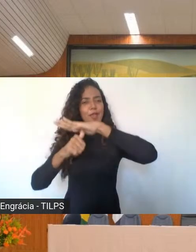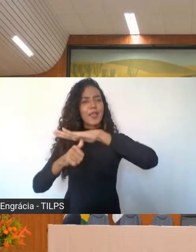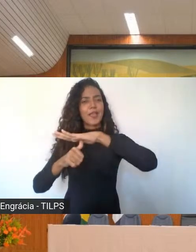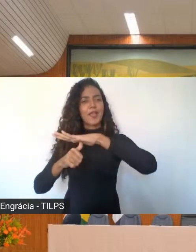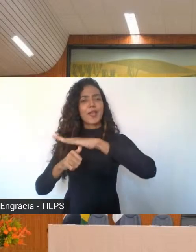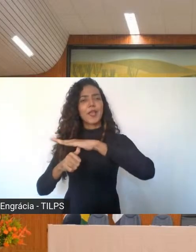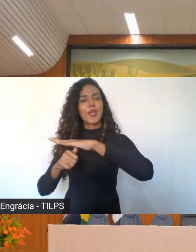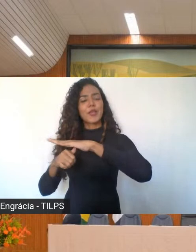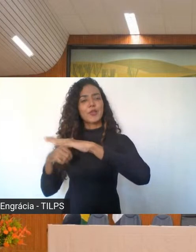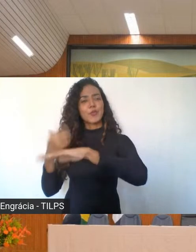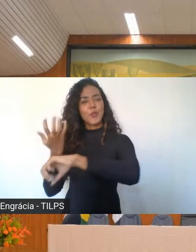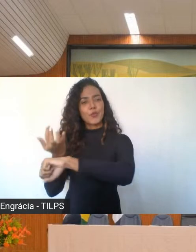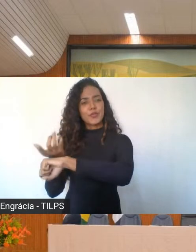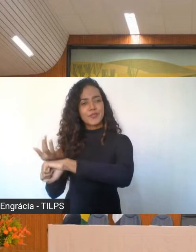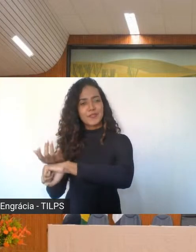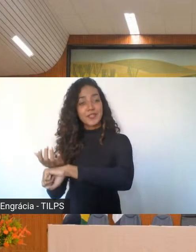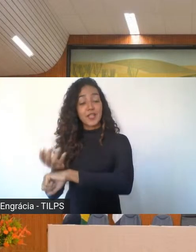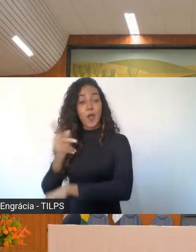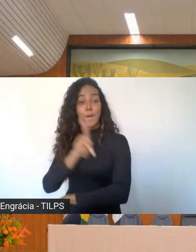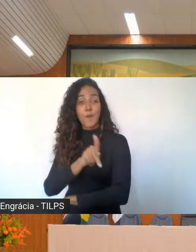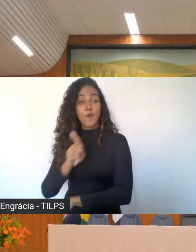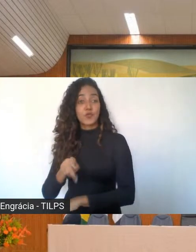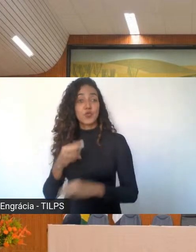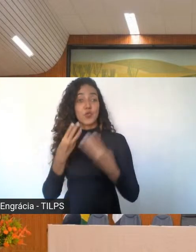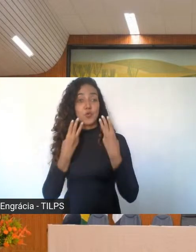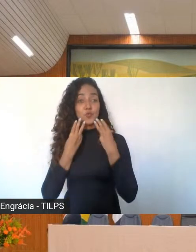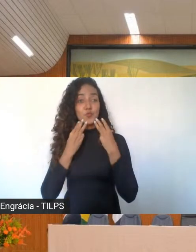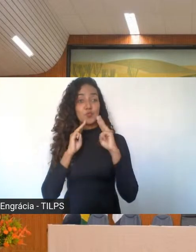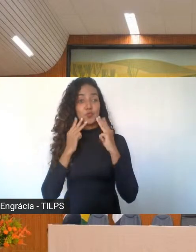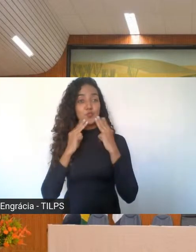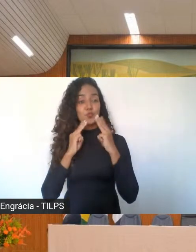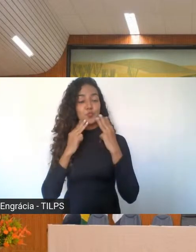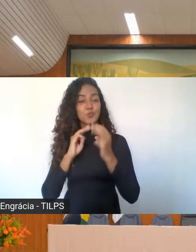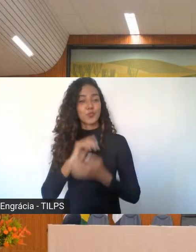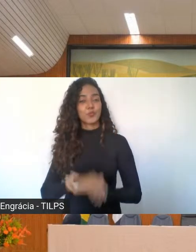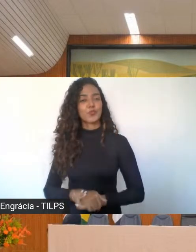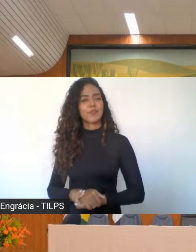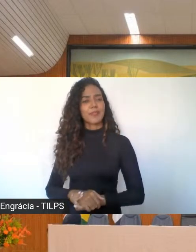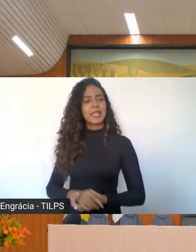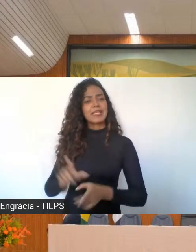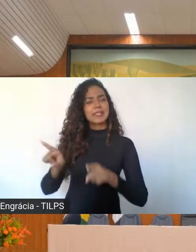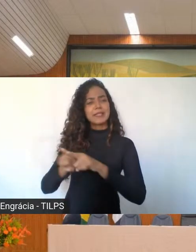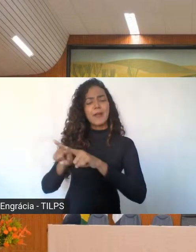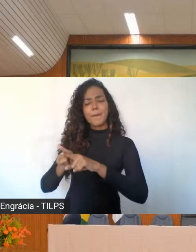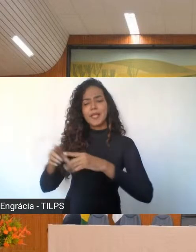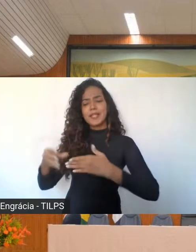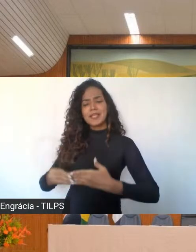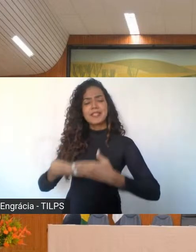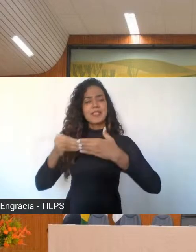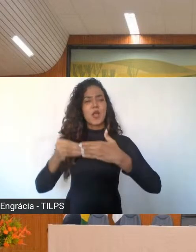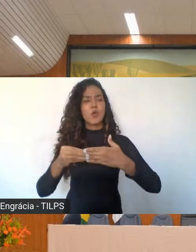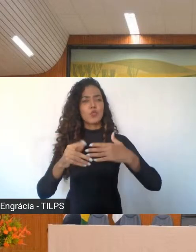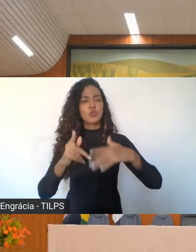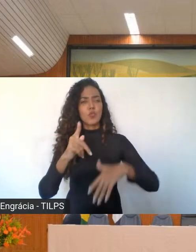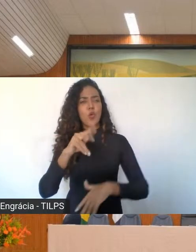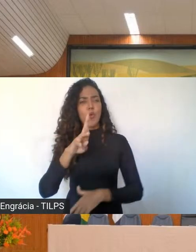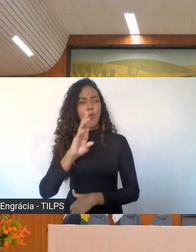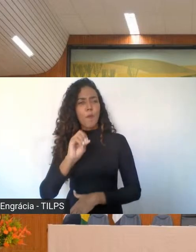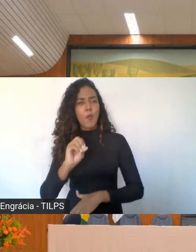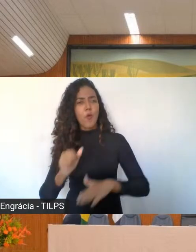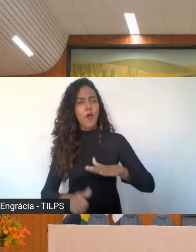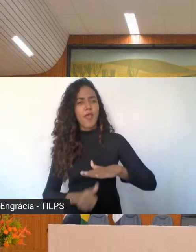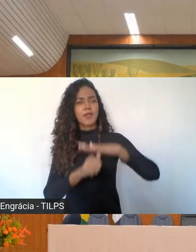Pernambuco, professor Marcelo Brito Carneleão, em nome do qual saúdo aos pró-reitores, aos diretores de